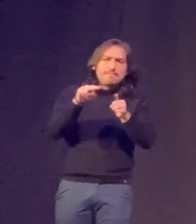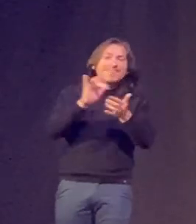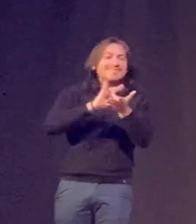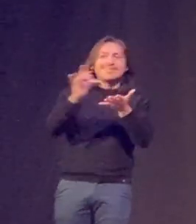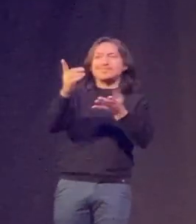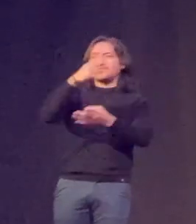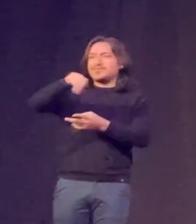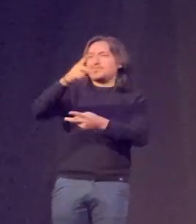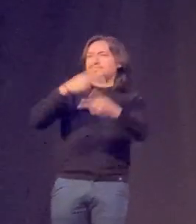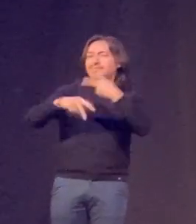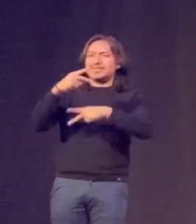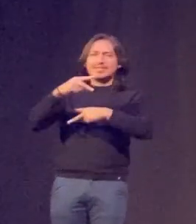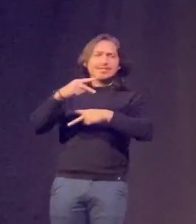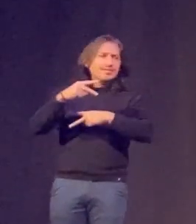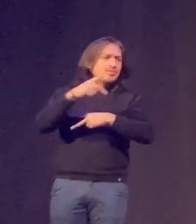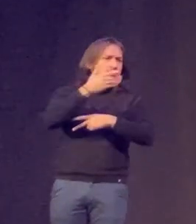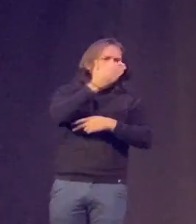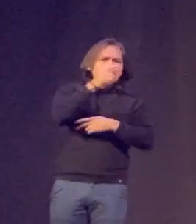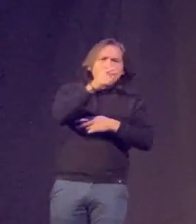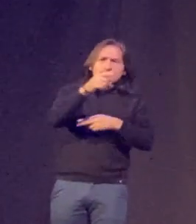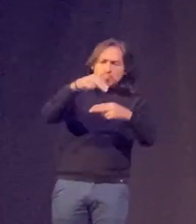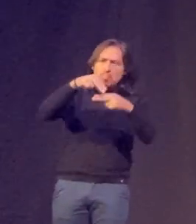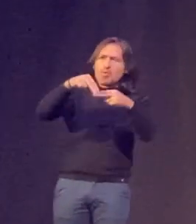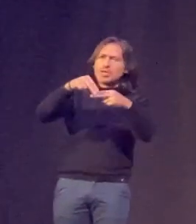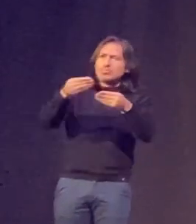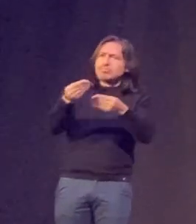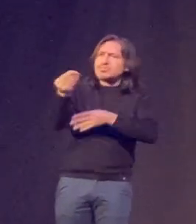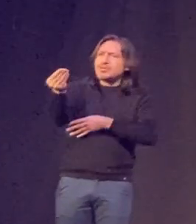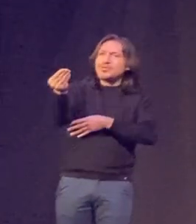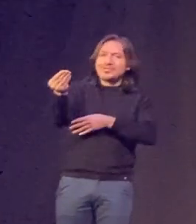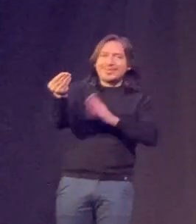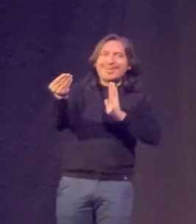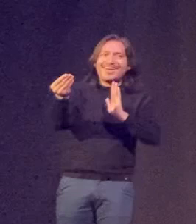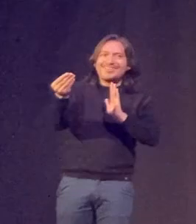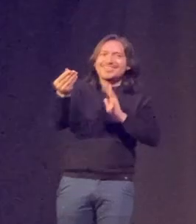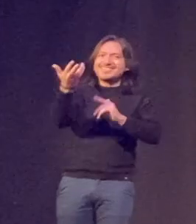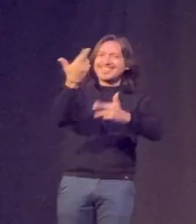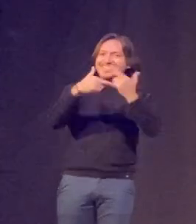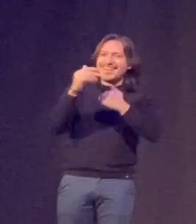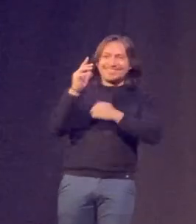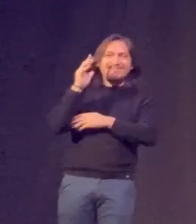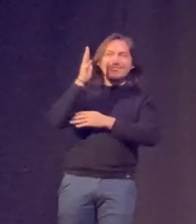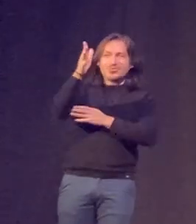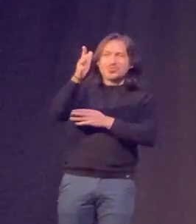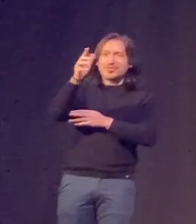venir. Por ahí les dieron un boletito, sé que van a regresar en temporada, aquí los vamos a ver.